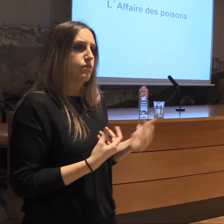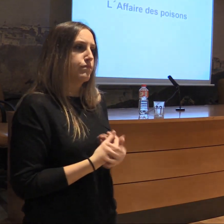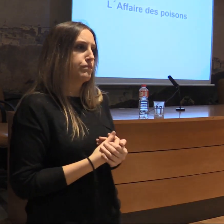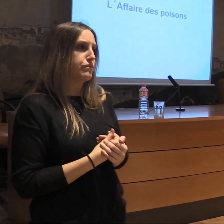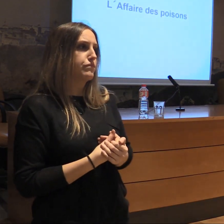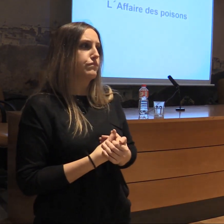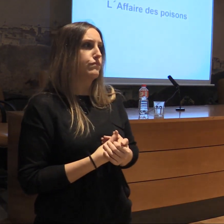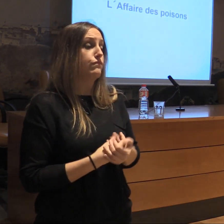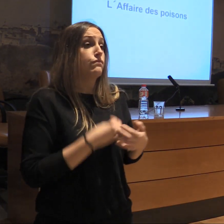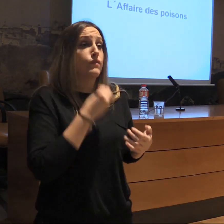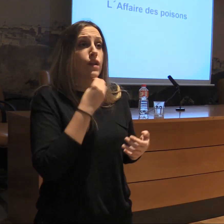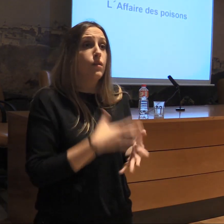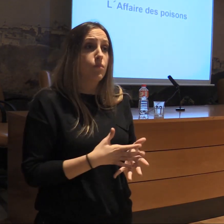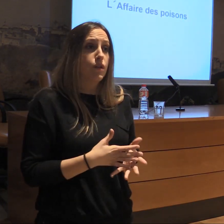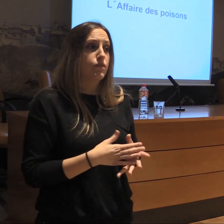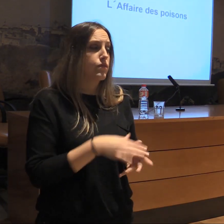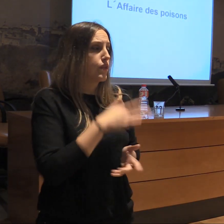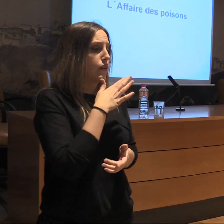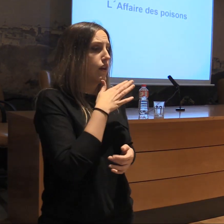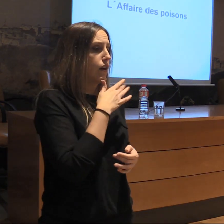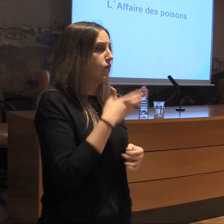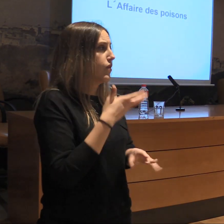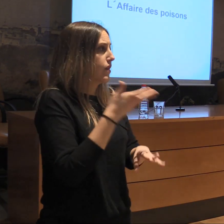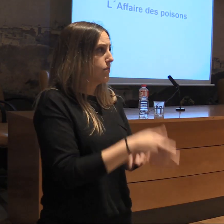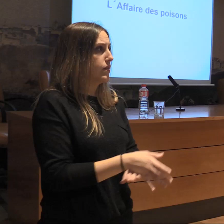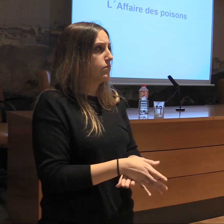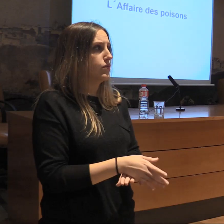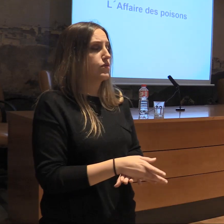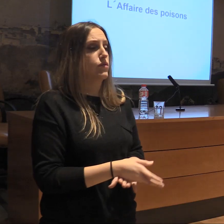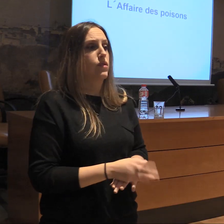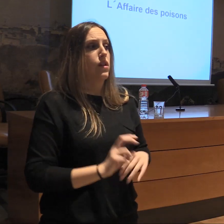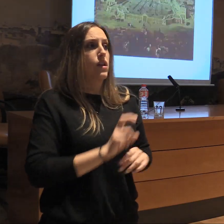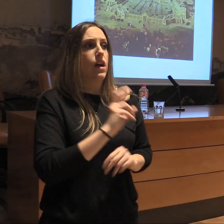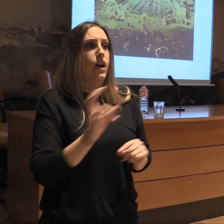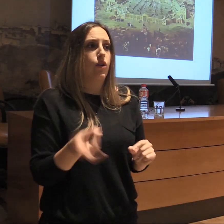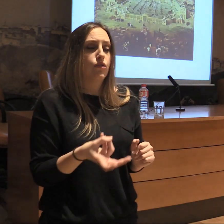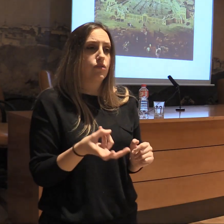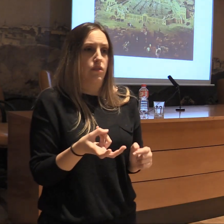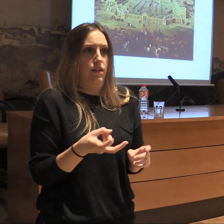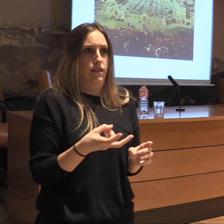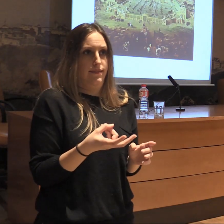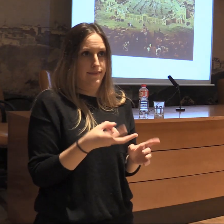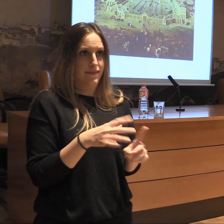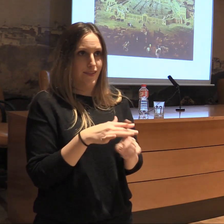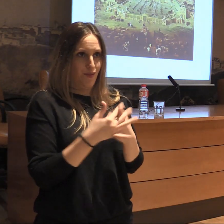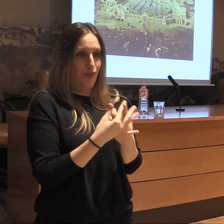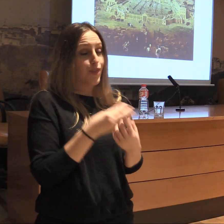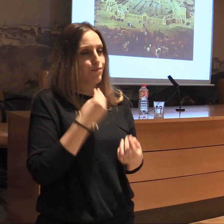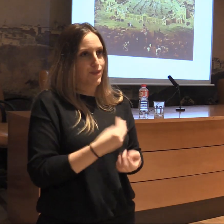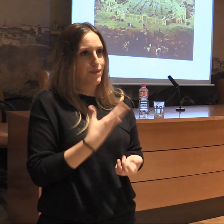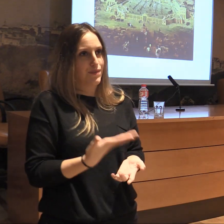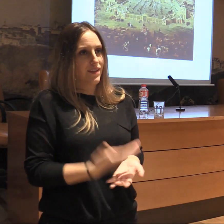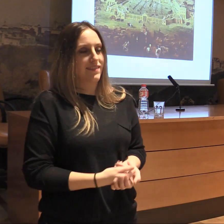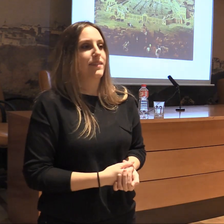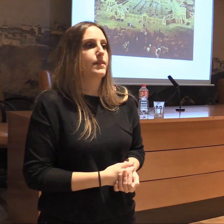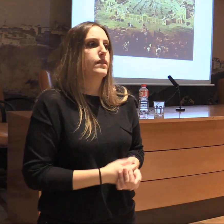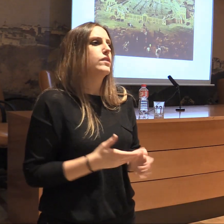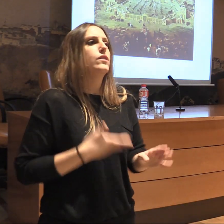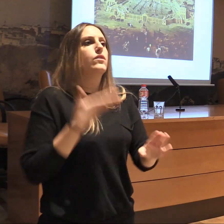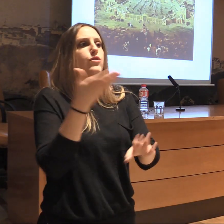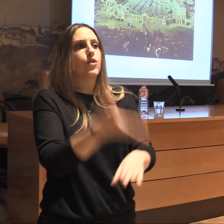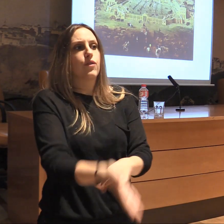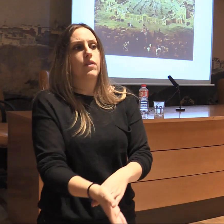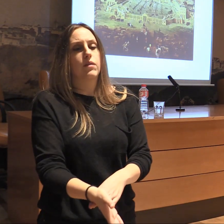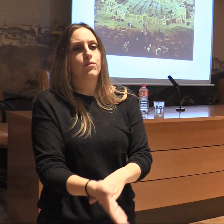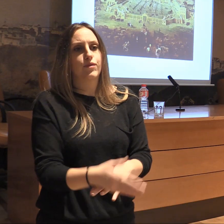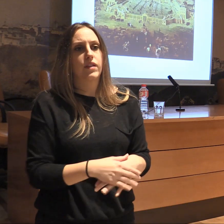parto. Bueno, vamos a ir ahora a otro de los momentos cumbres del arsénico. Nos vamos a otra corte, nos vamos a la